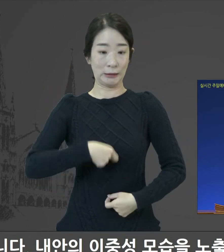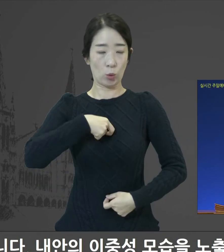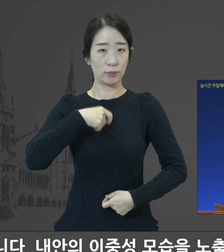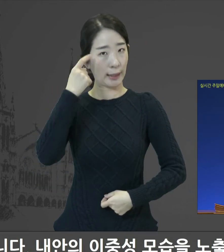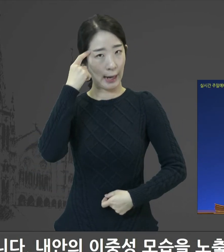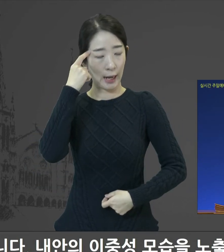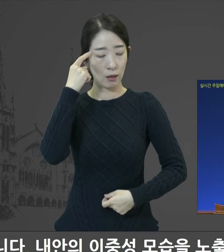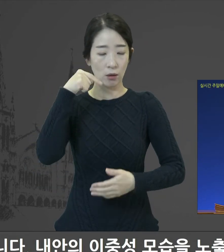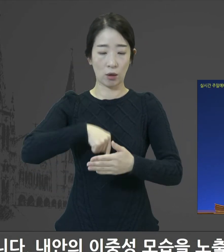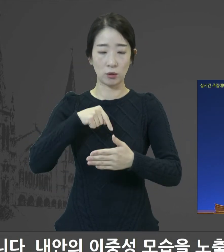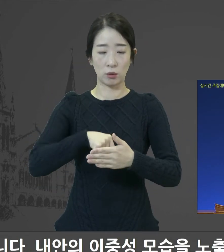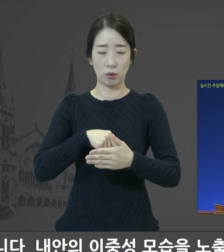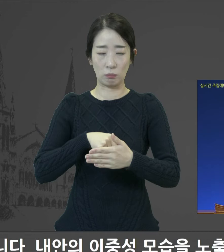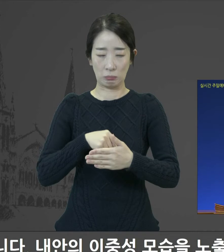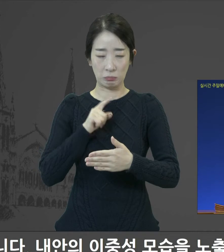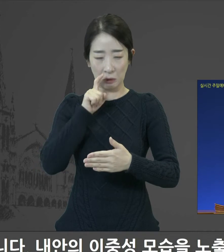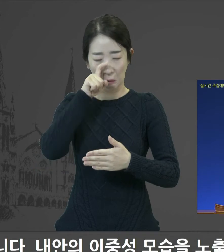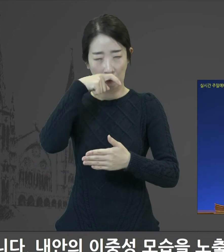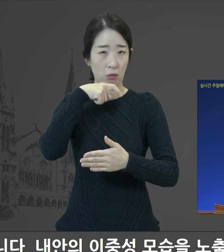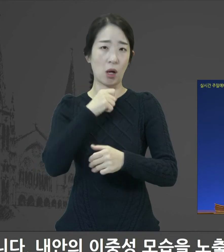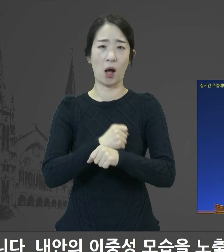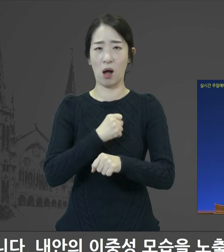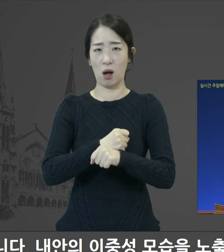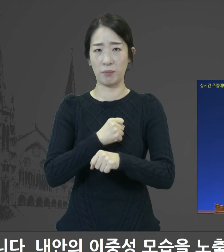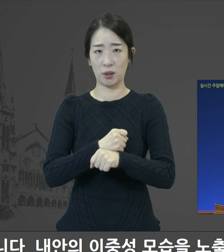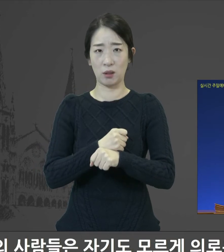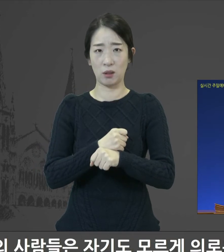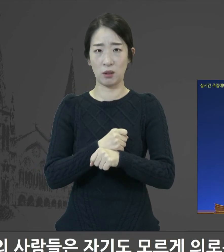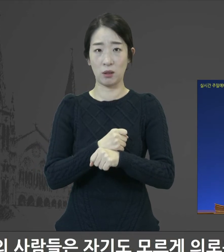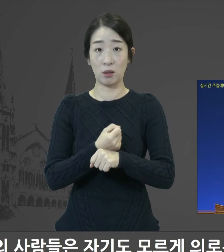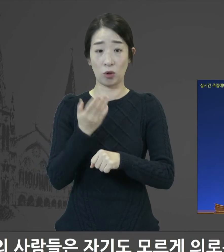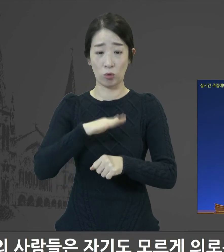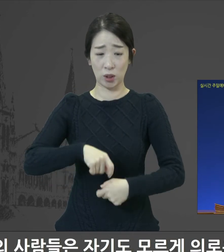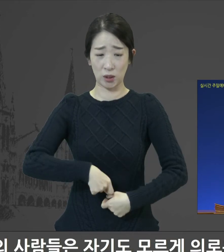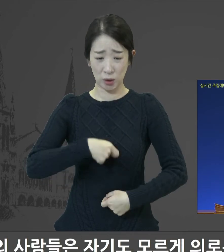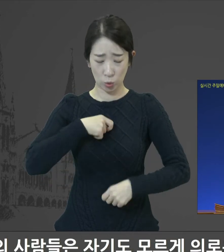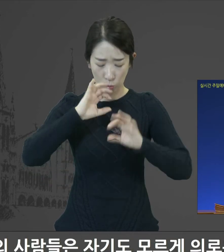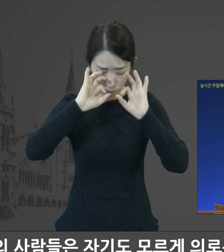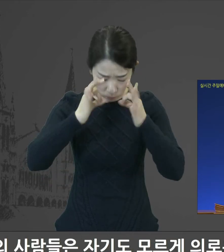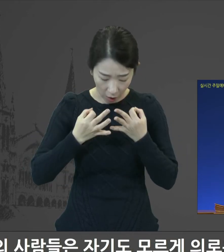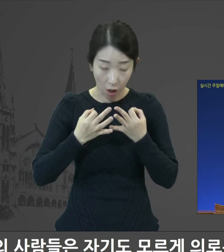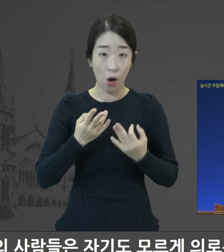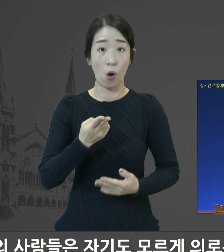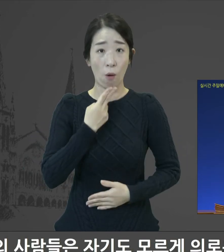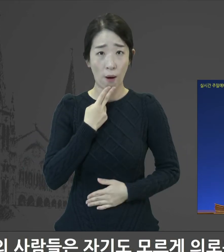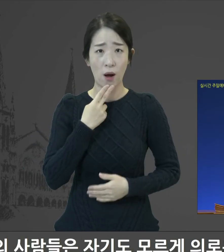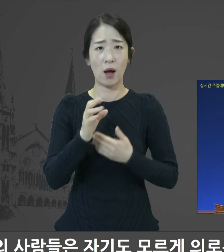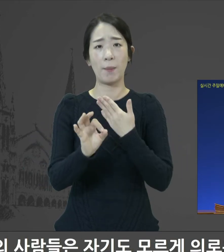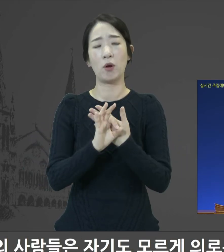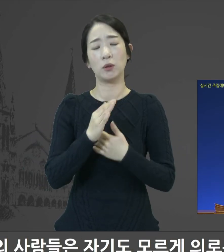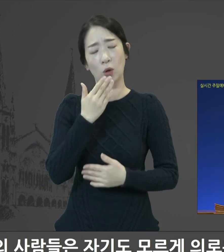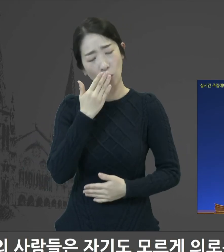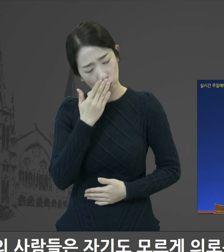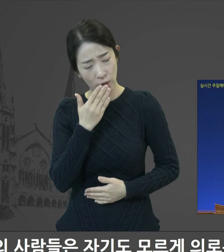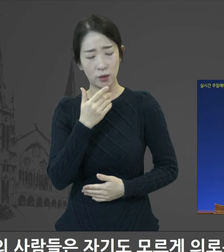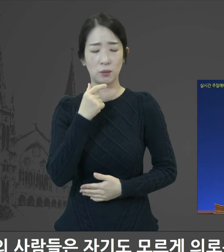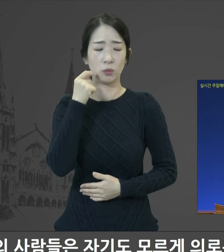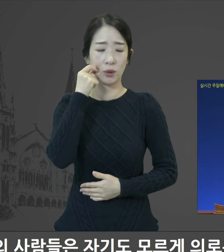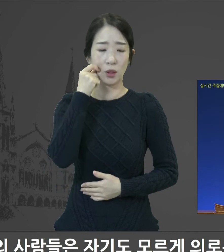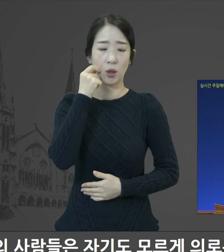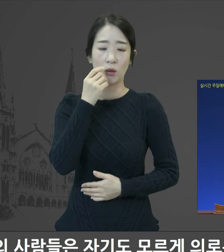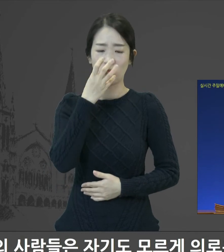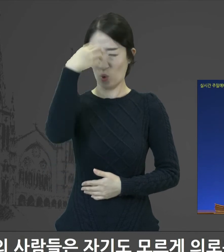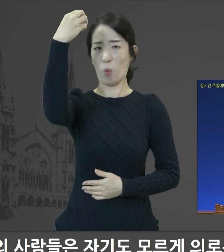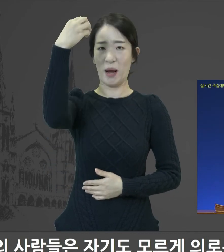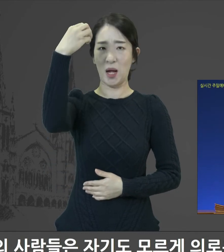사람인 것처럼 얘기하지만 그 안에 있는 모순 덩어리들 스스로 보지 아니하면 겸손하지 못하고 교만에 빠질 수 있게 되는